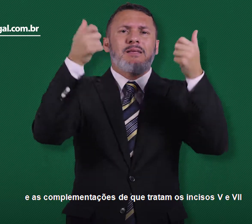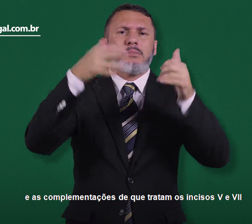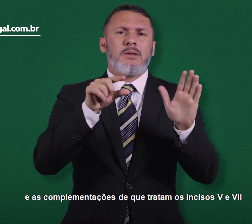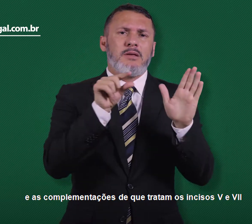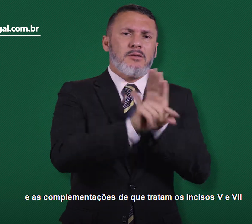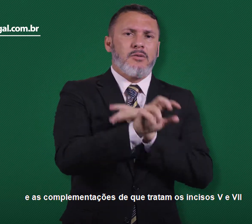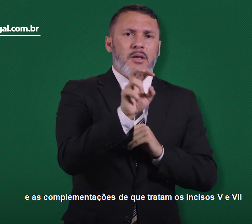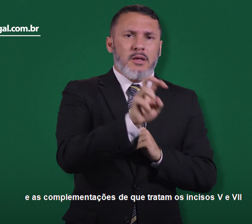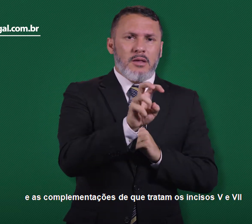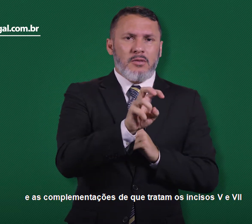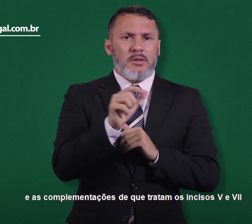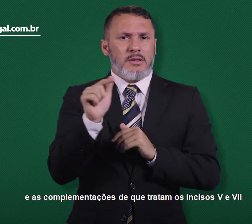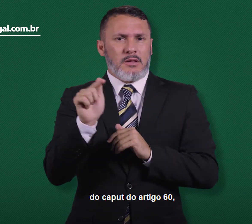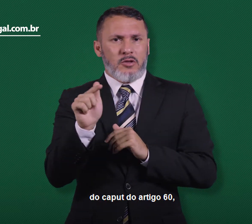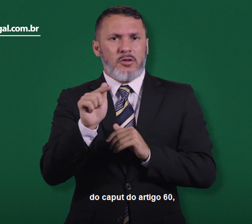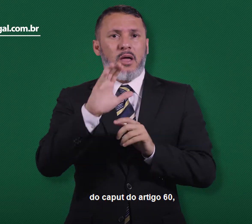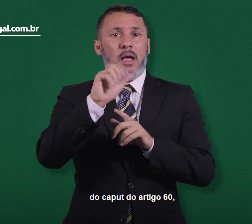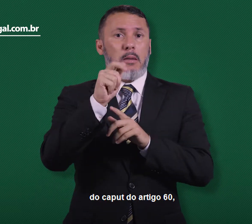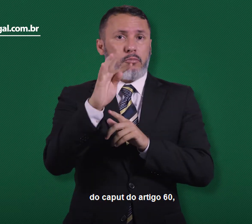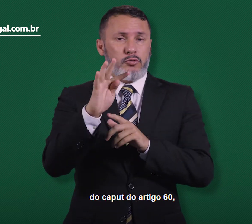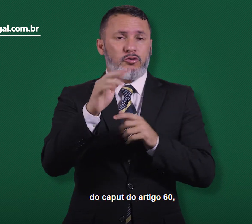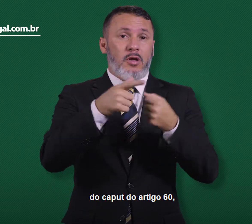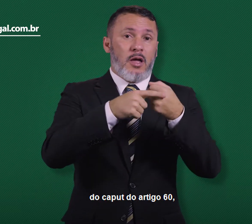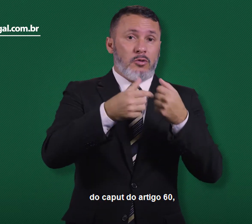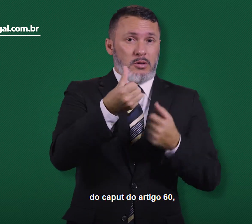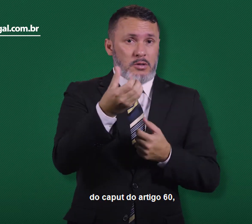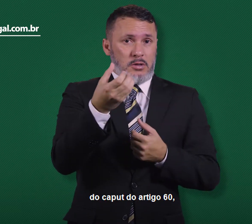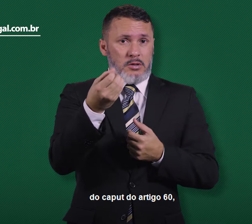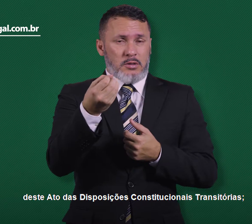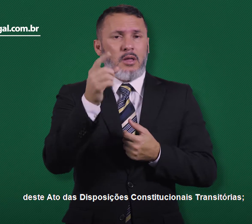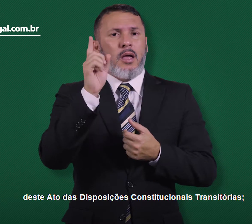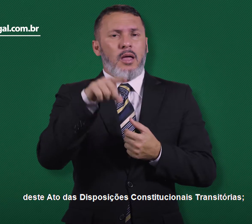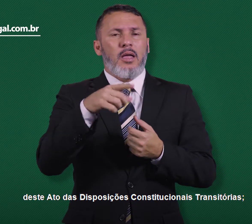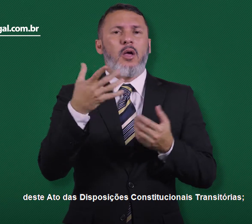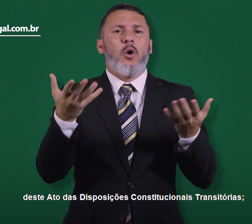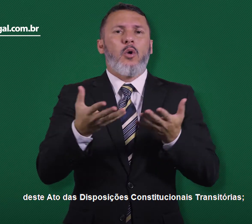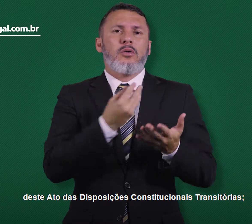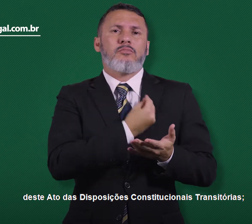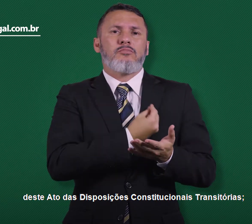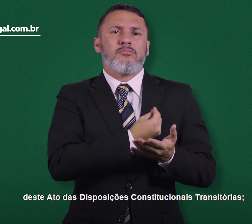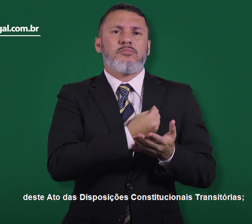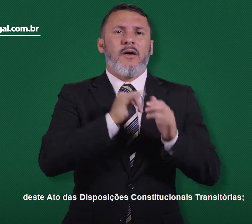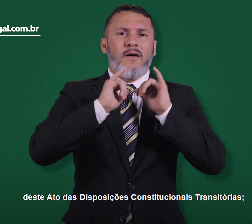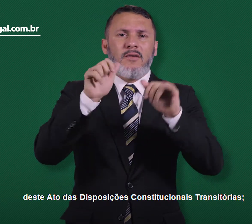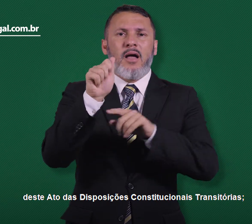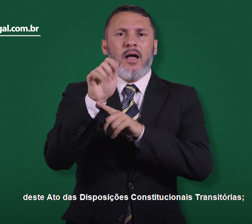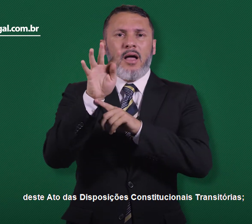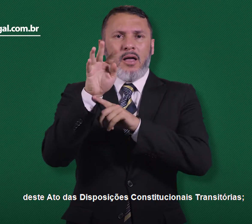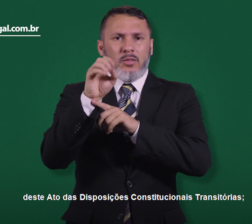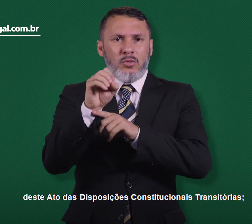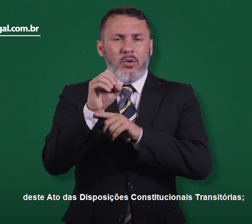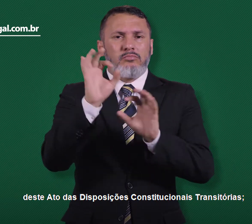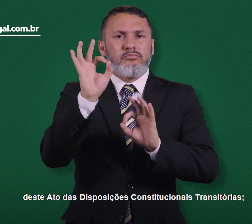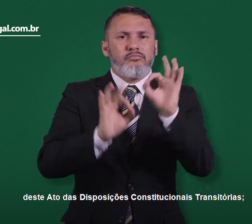incisos 5º e 7º do caput do artigo 60 deste ato das disposições constitucionais